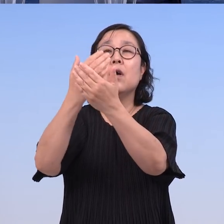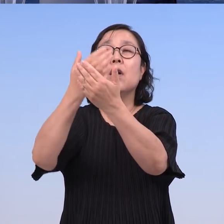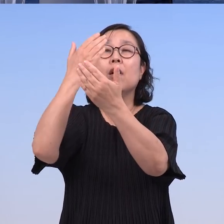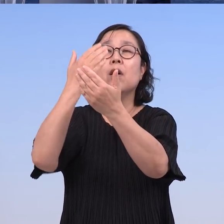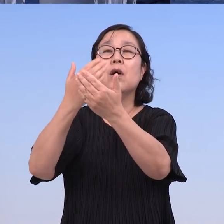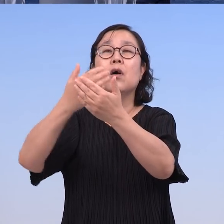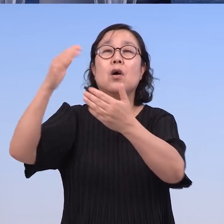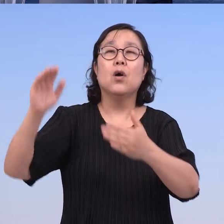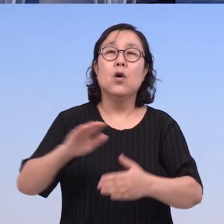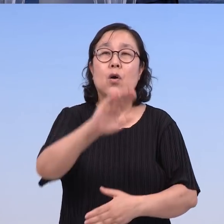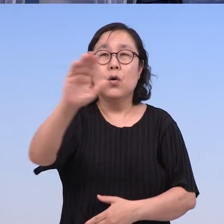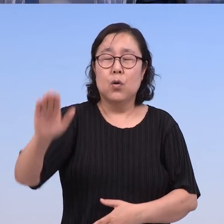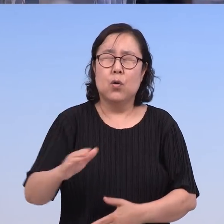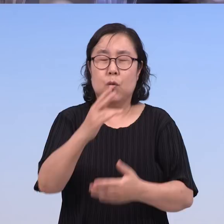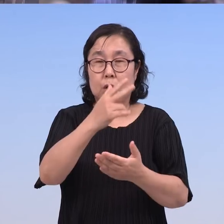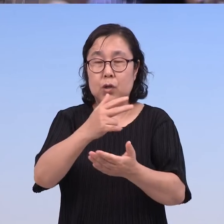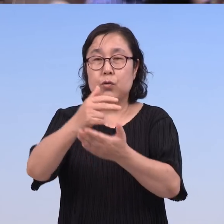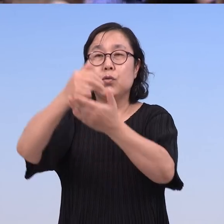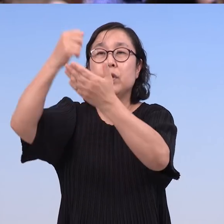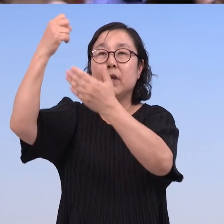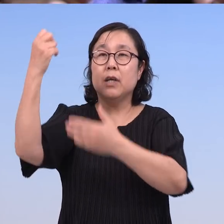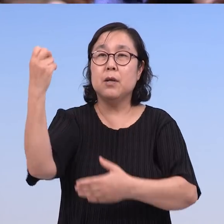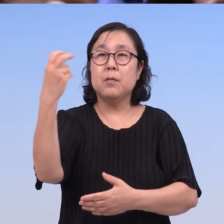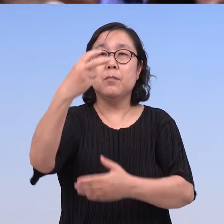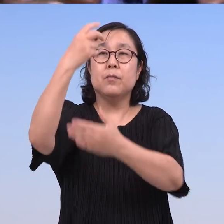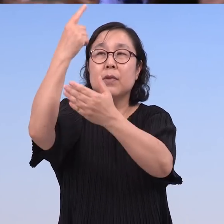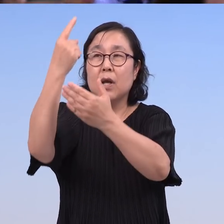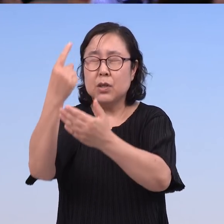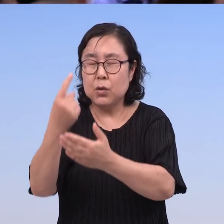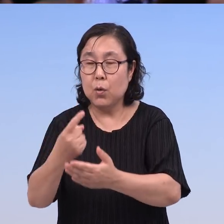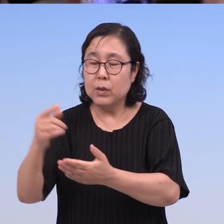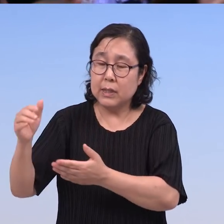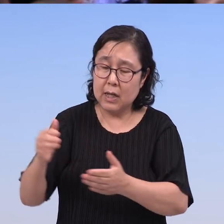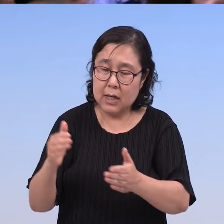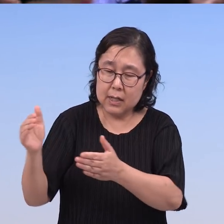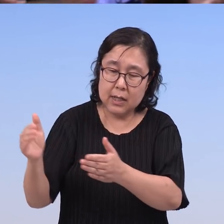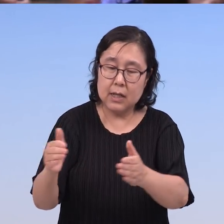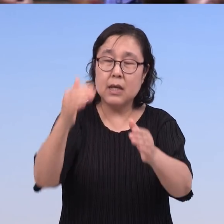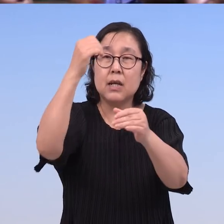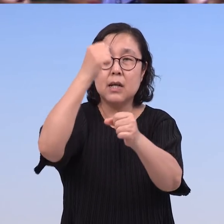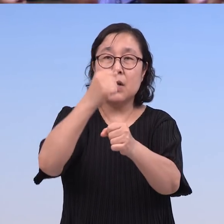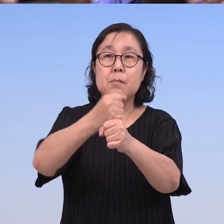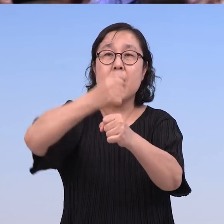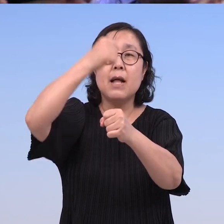우리 주님 다시 오실 길을 만들자.